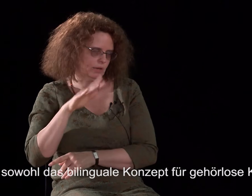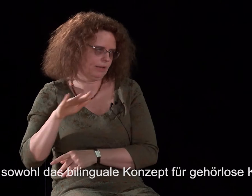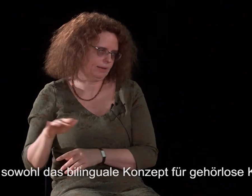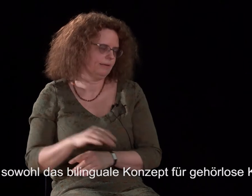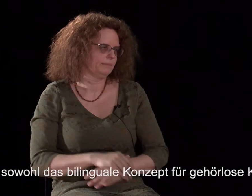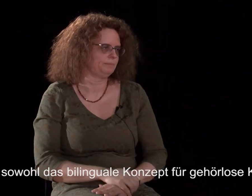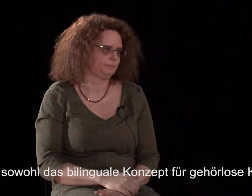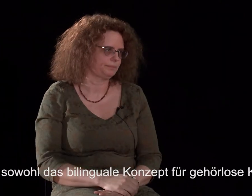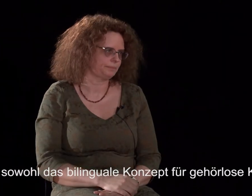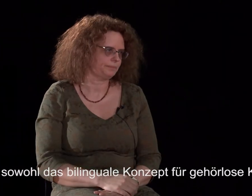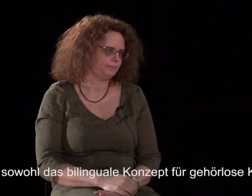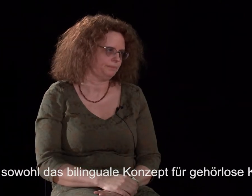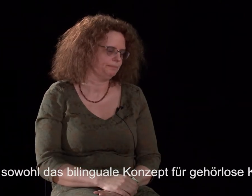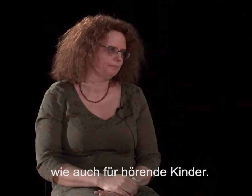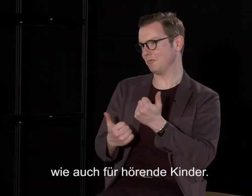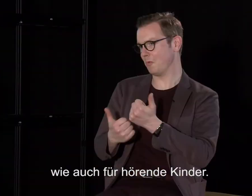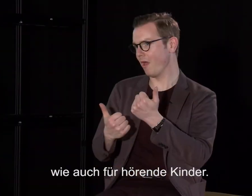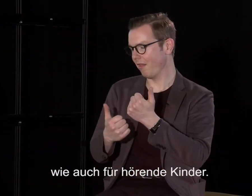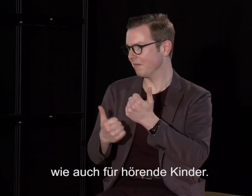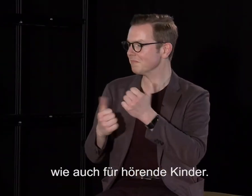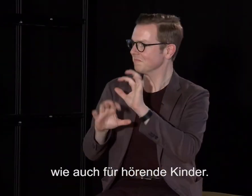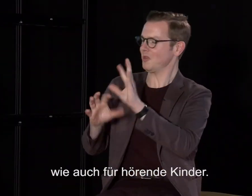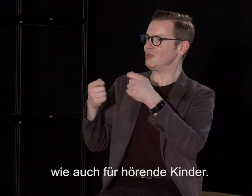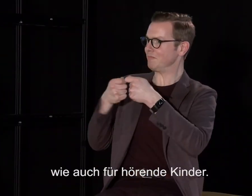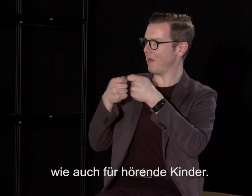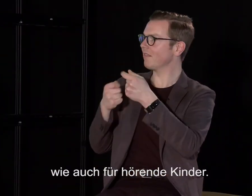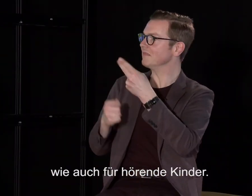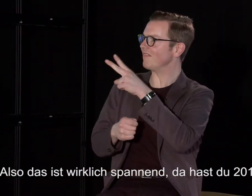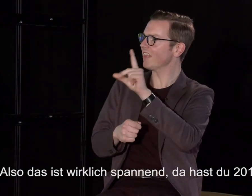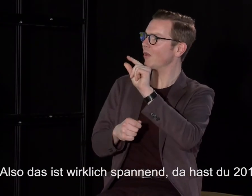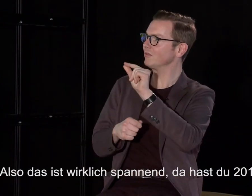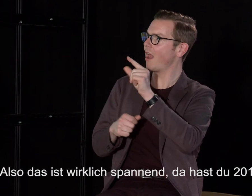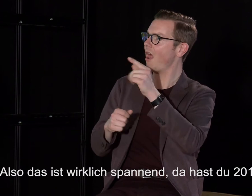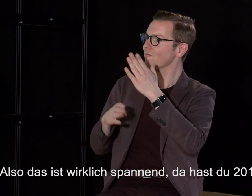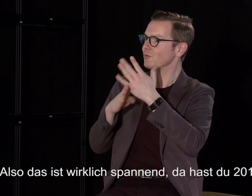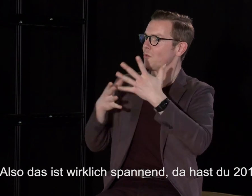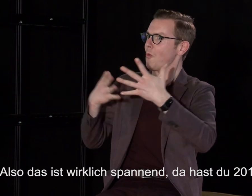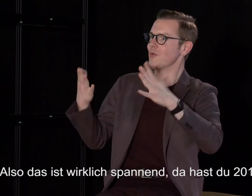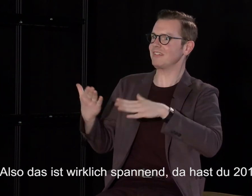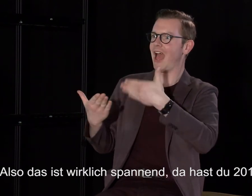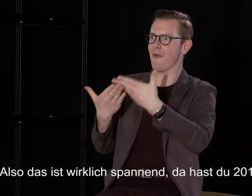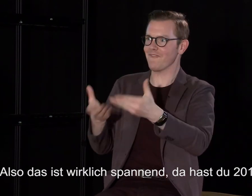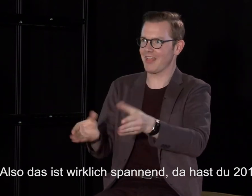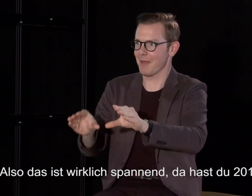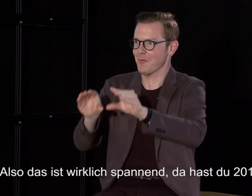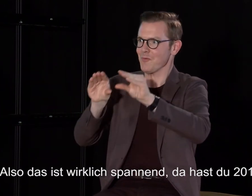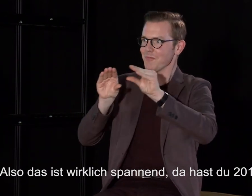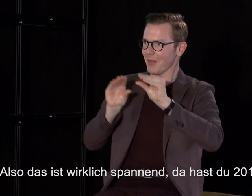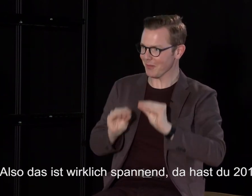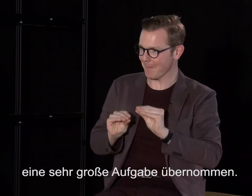bilinguale Konzept für Gehörlose wie auch hörende Kinder. Also das ist wirklich spannend. Also da hast du 2011 eine sehr große